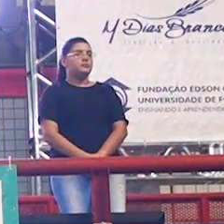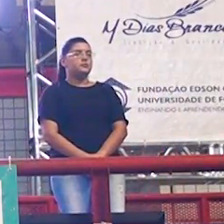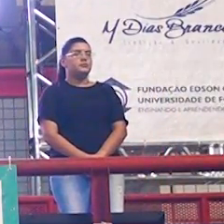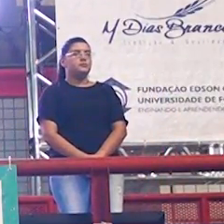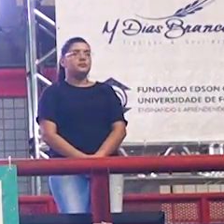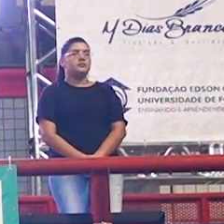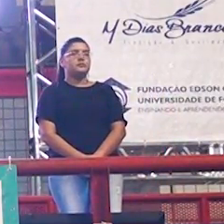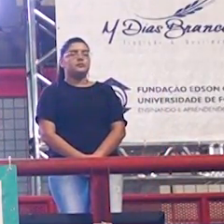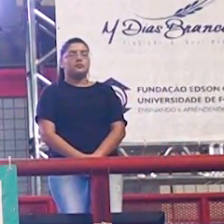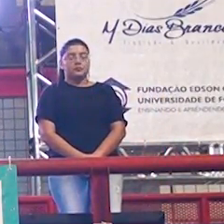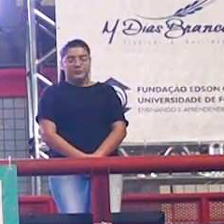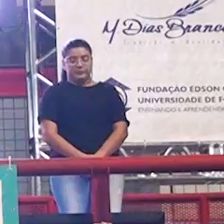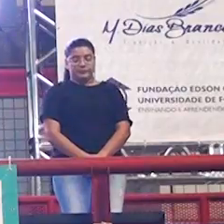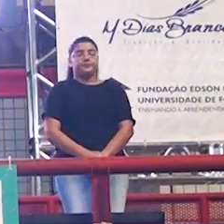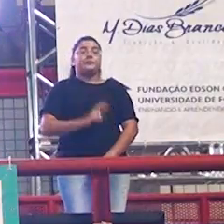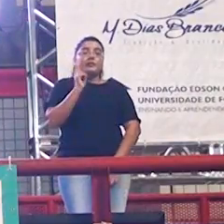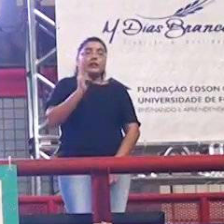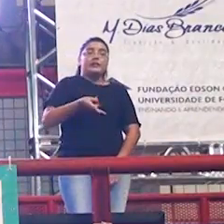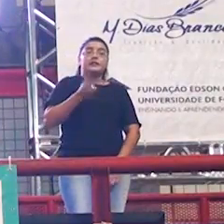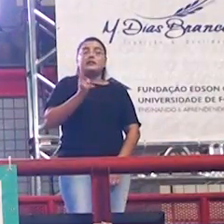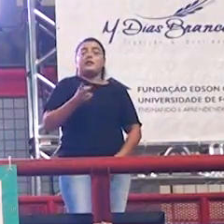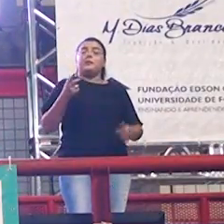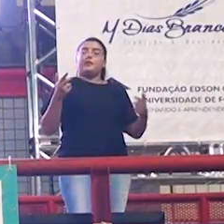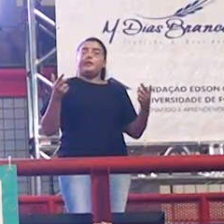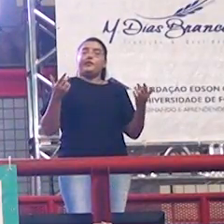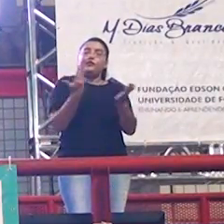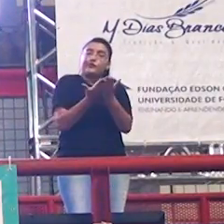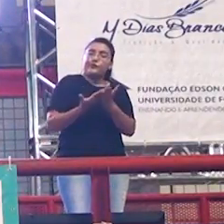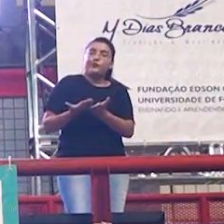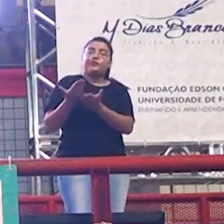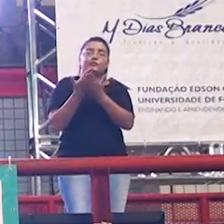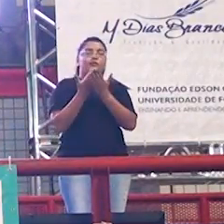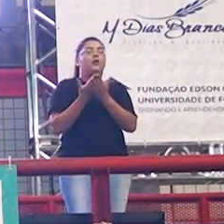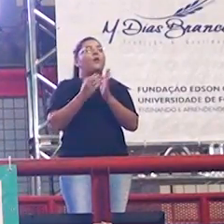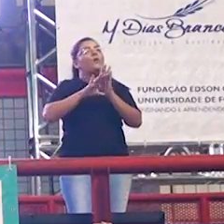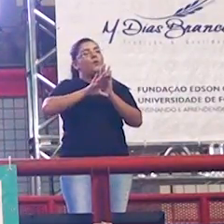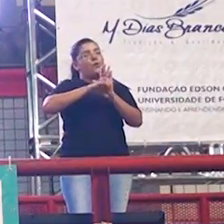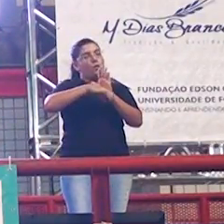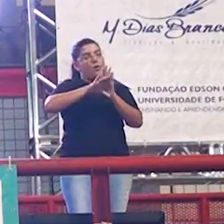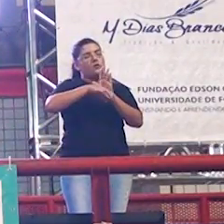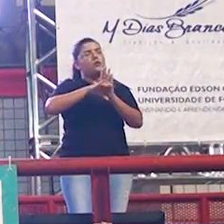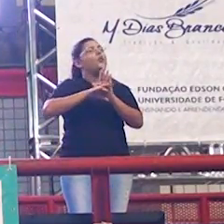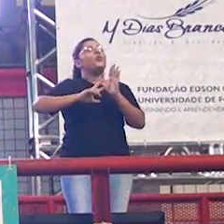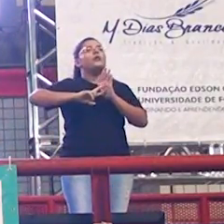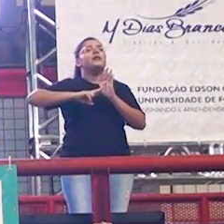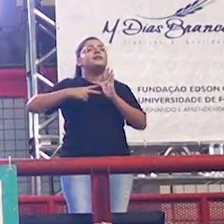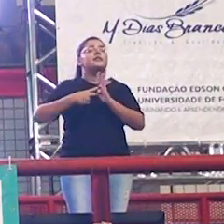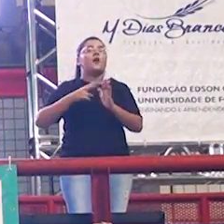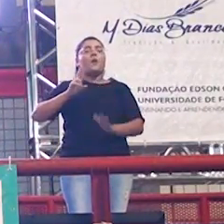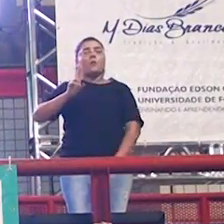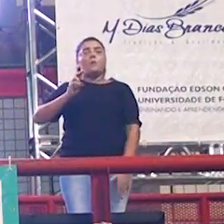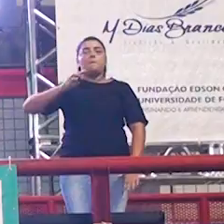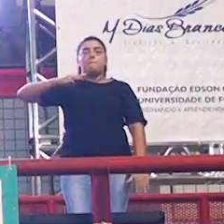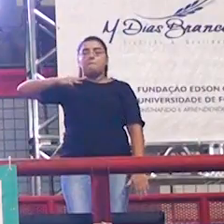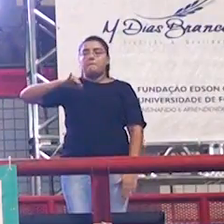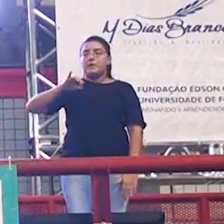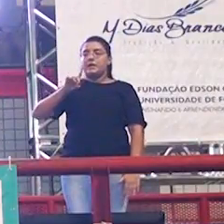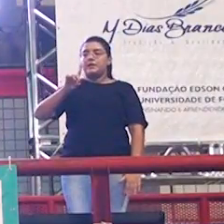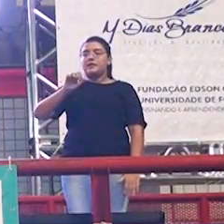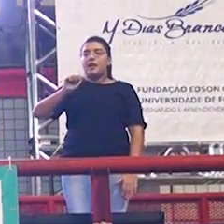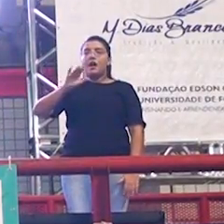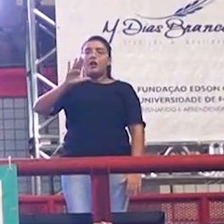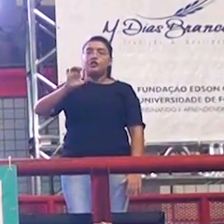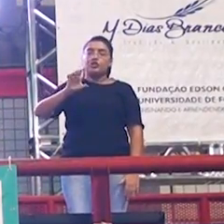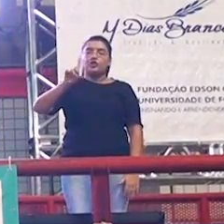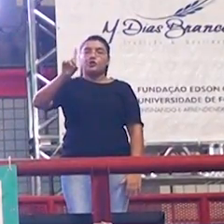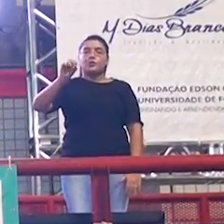ar. Sempre que você for trabalhar, trabalhe conceitos. O que é umidade do ar? O